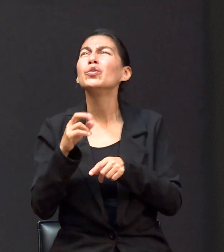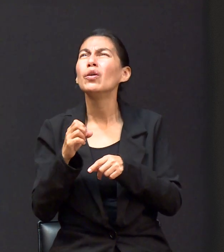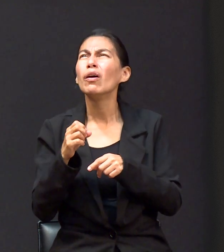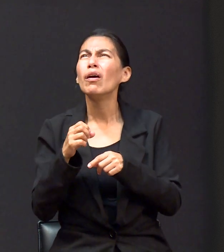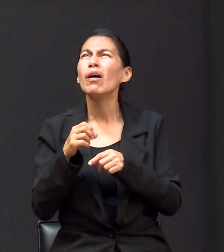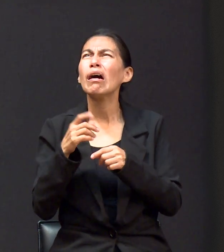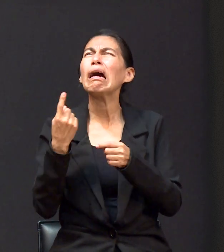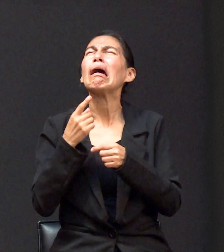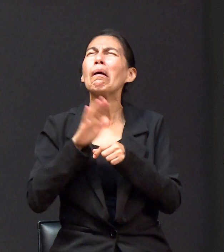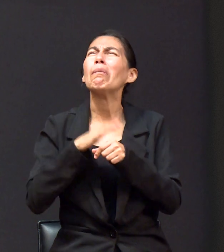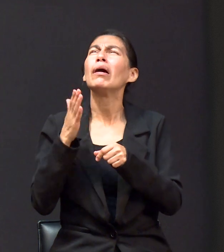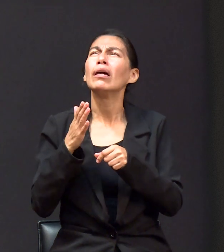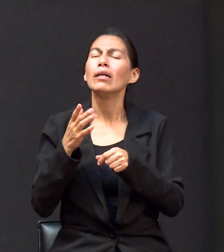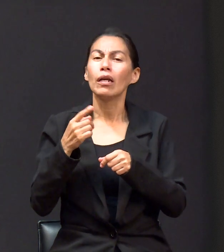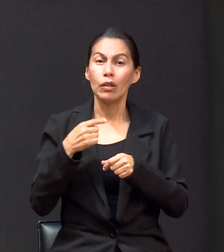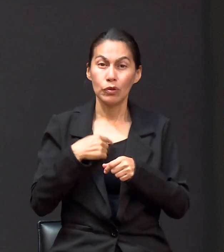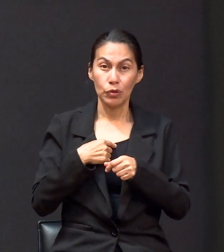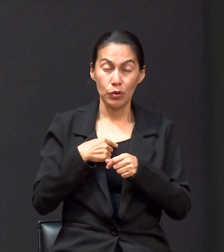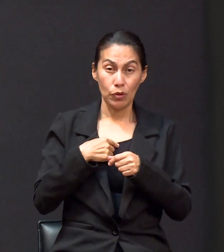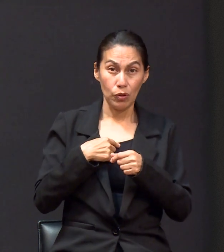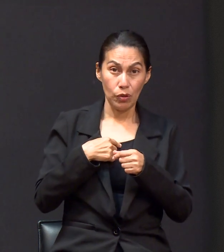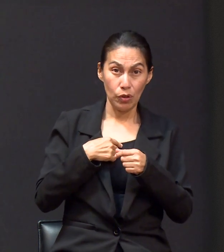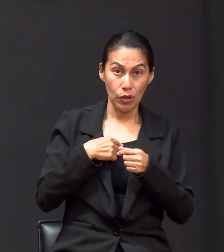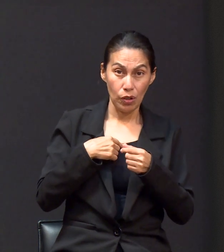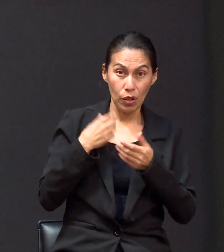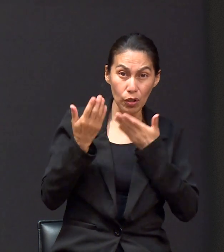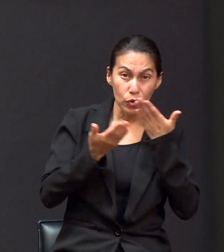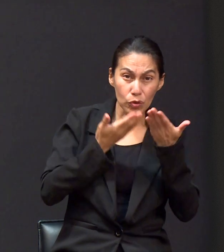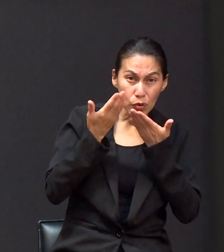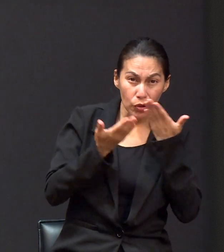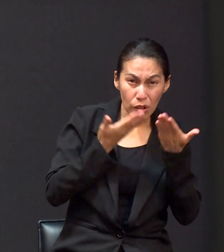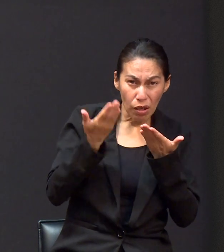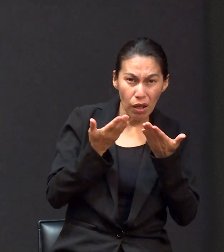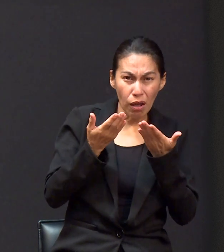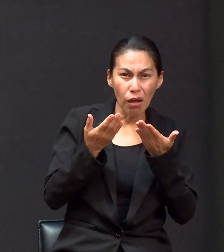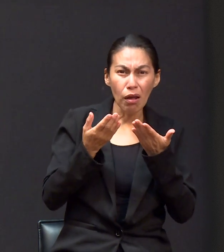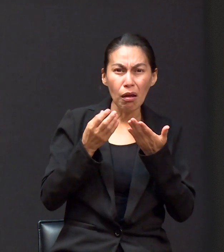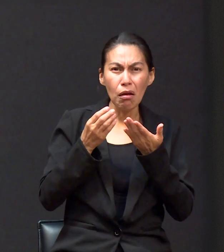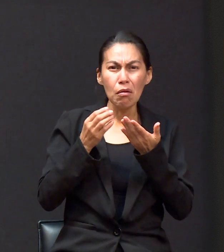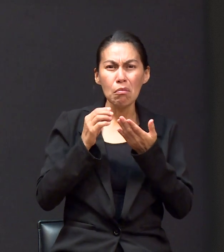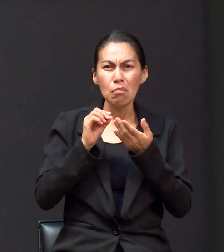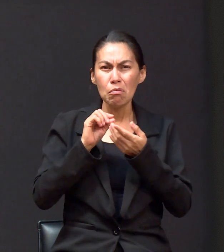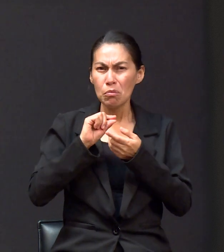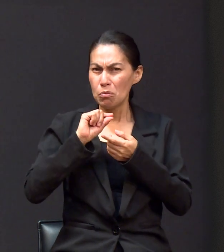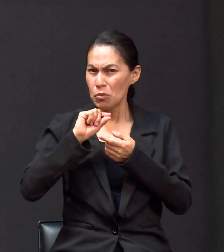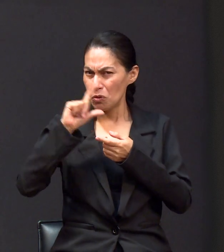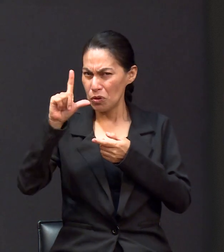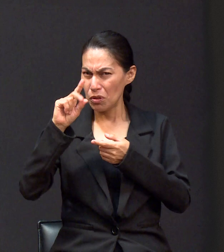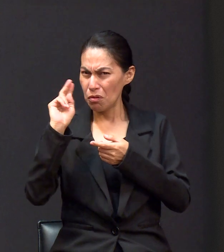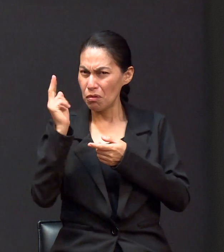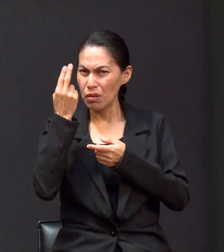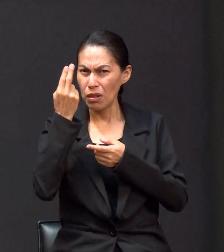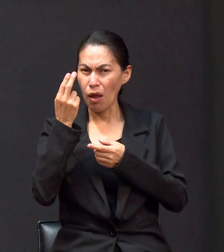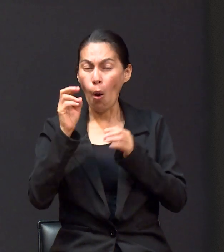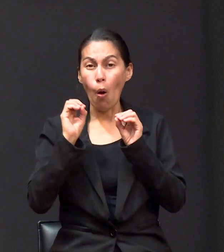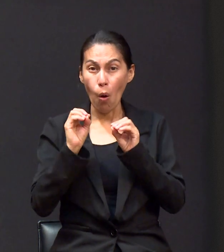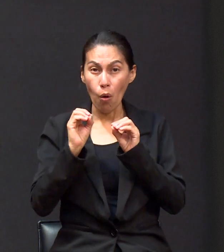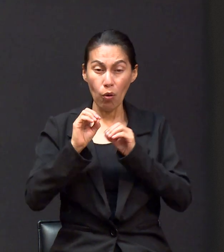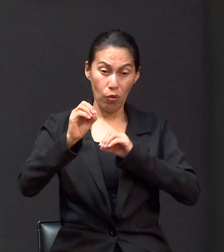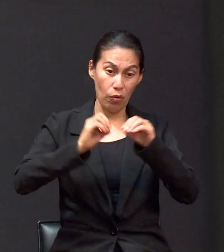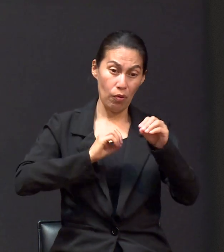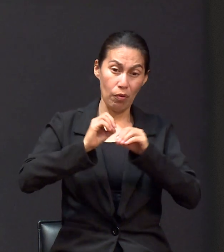Quiero hacer una carrera y o ser obra, hacer obra misionera.